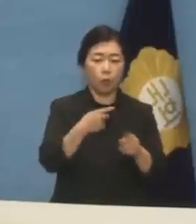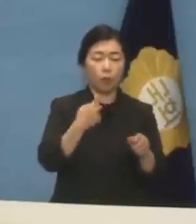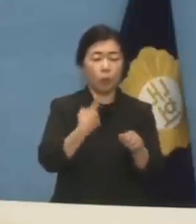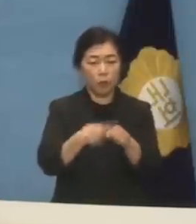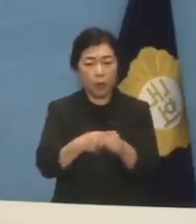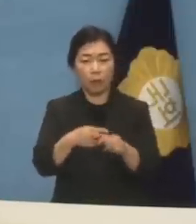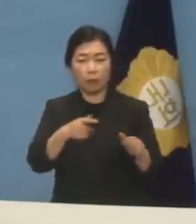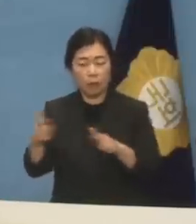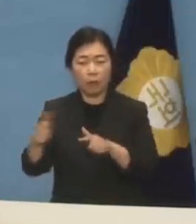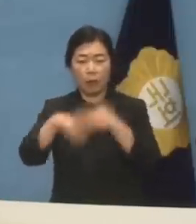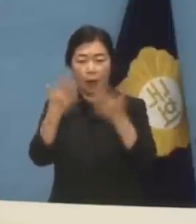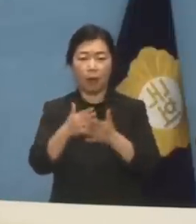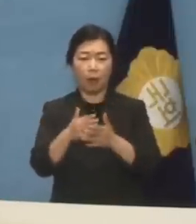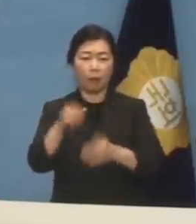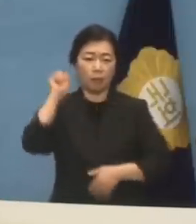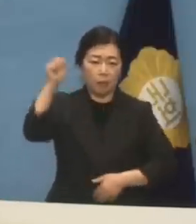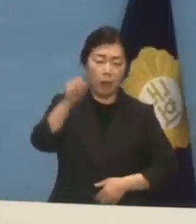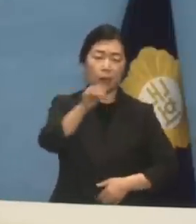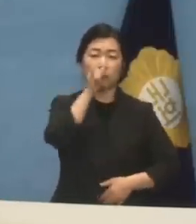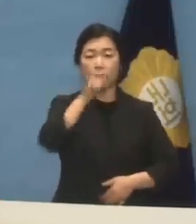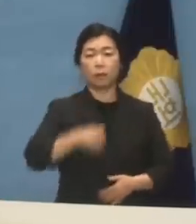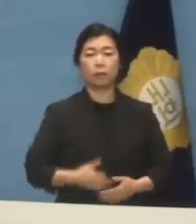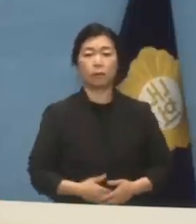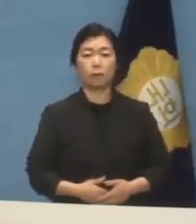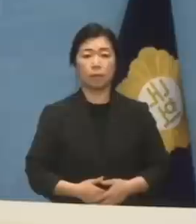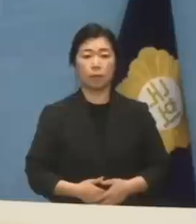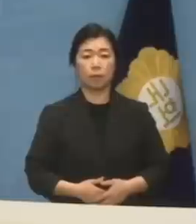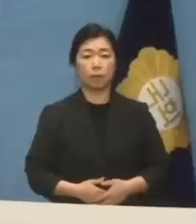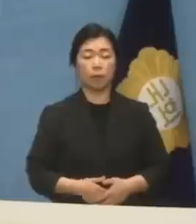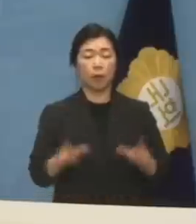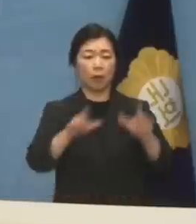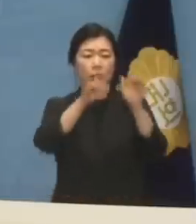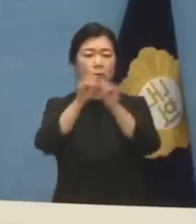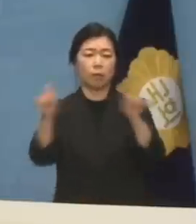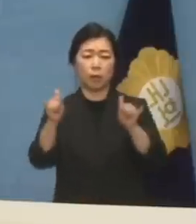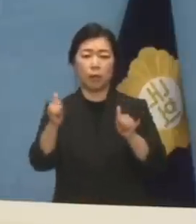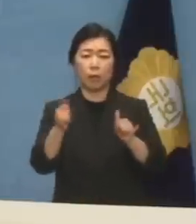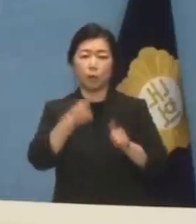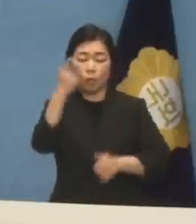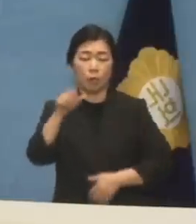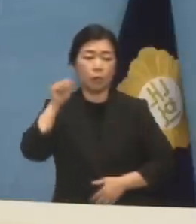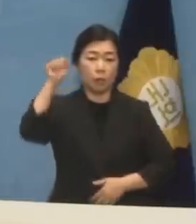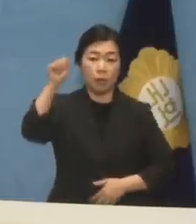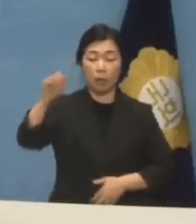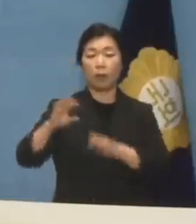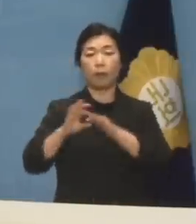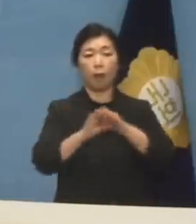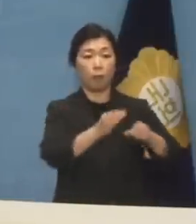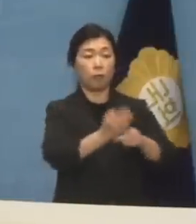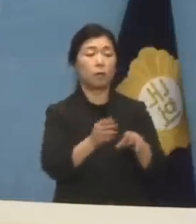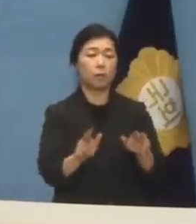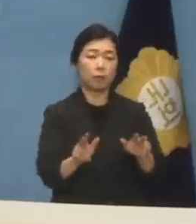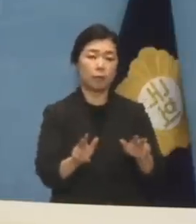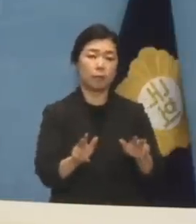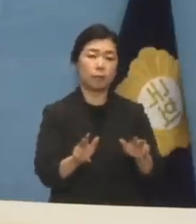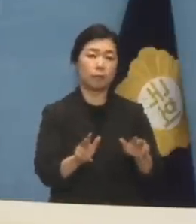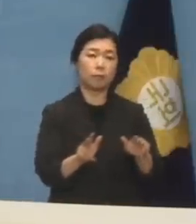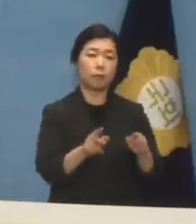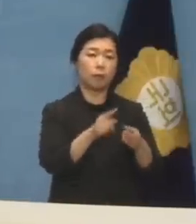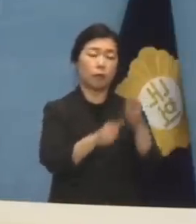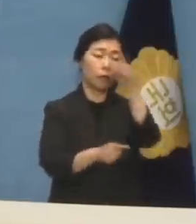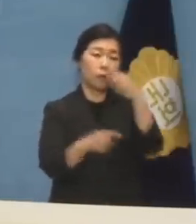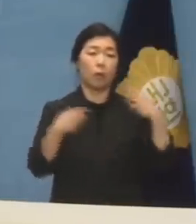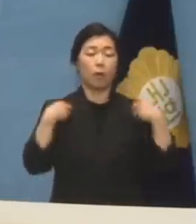집권 100일도 되기 전에 거리로 쏟아져 나온 시민들의 촛불 집회는 해를 넘겨 계속되고 있습니다. 이것이 윤석열